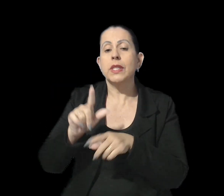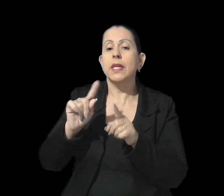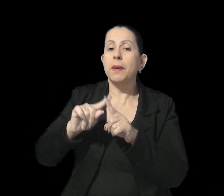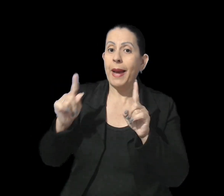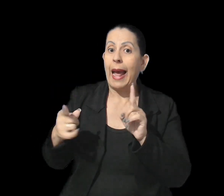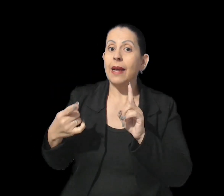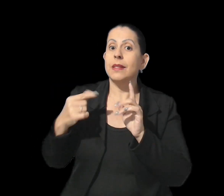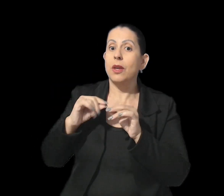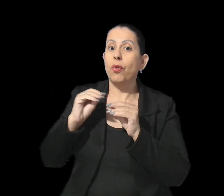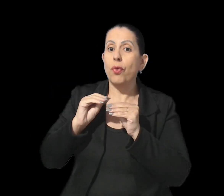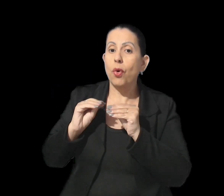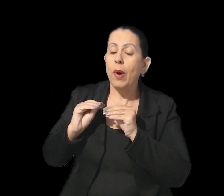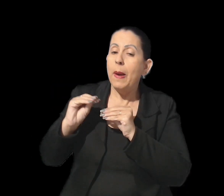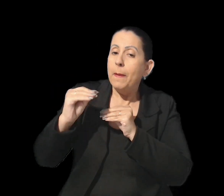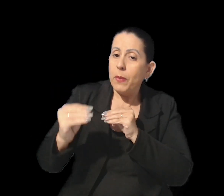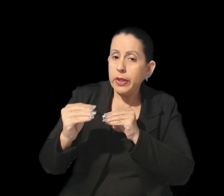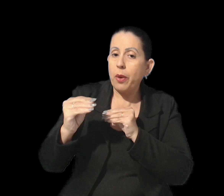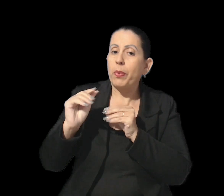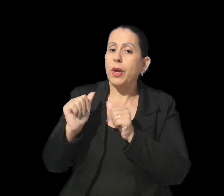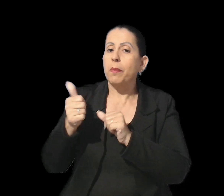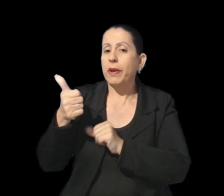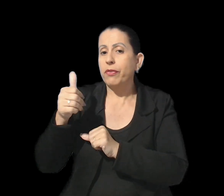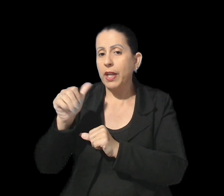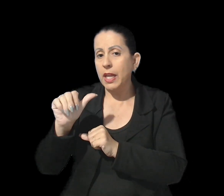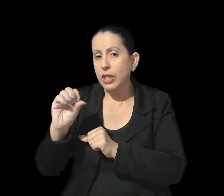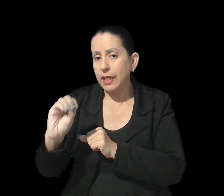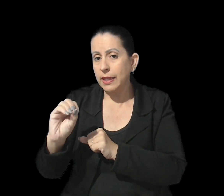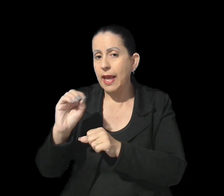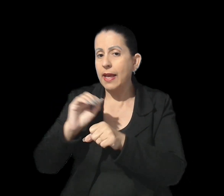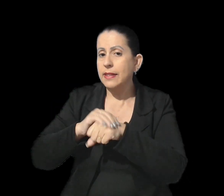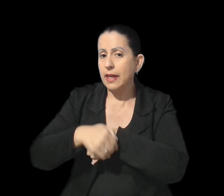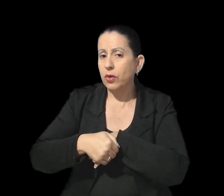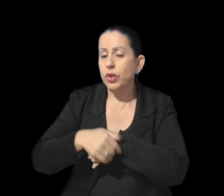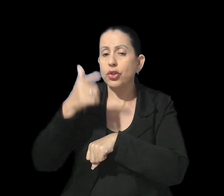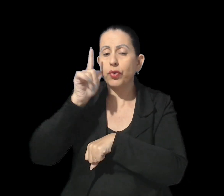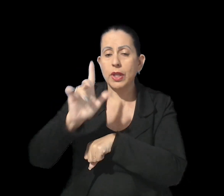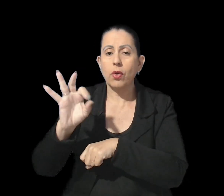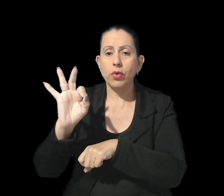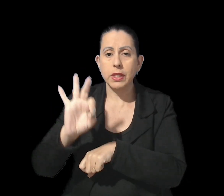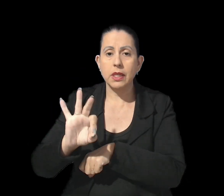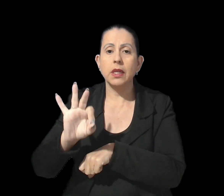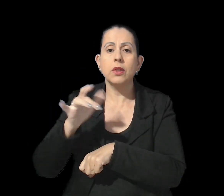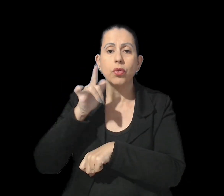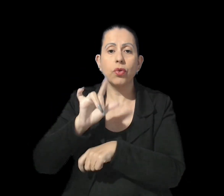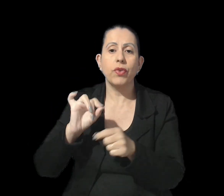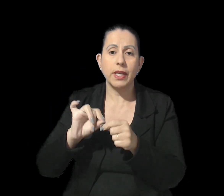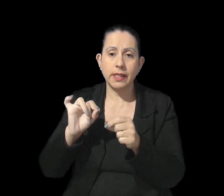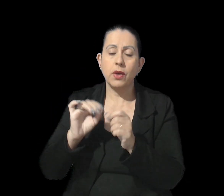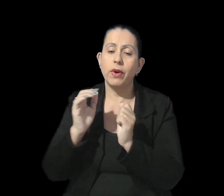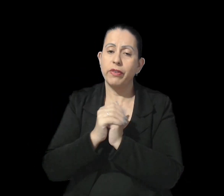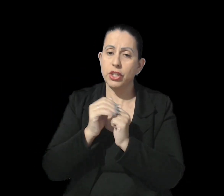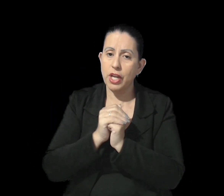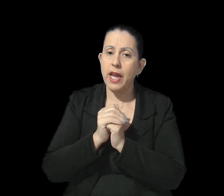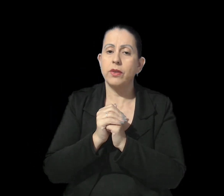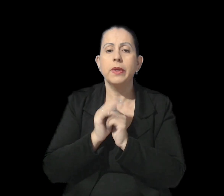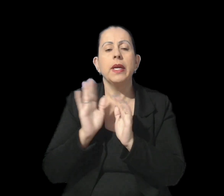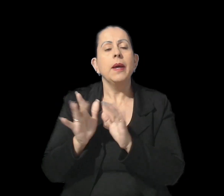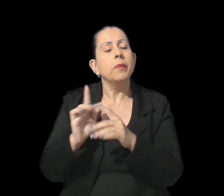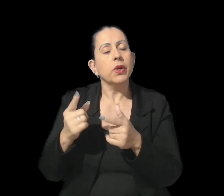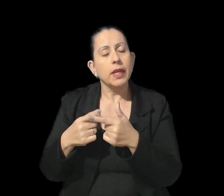conseguir, mas eu vou botar um pouquinho para frente, ali 10 da noite eu vou estar conseguindo fazer o evangelho, porque